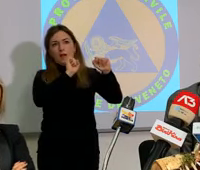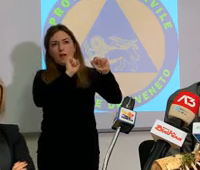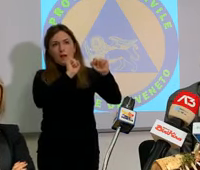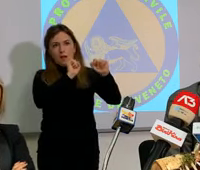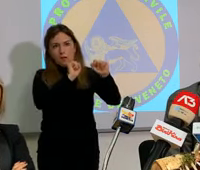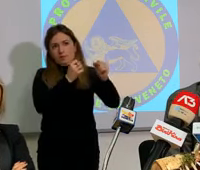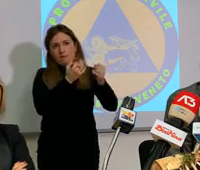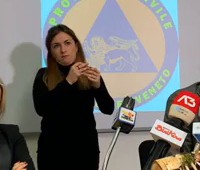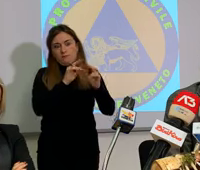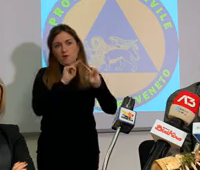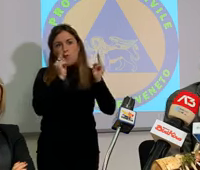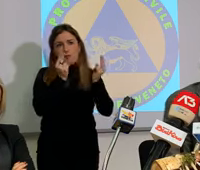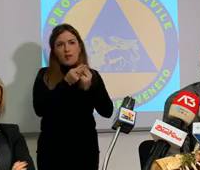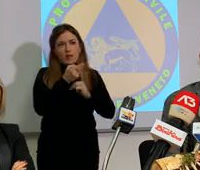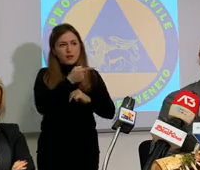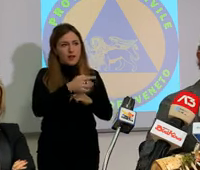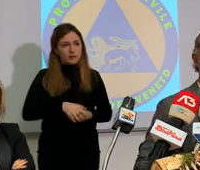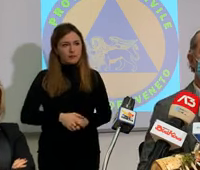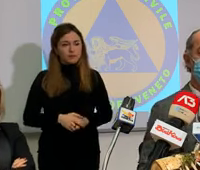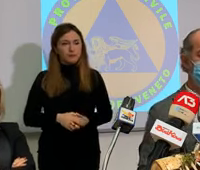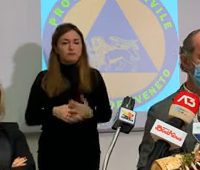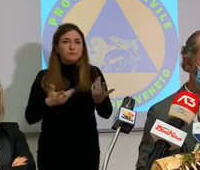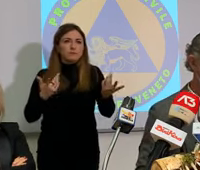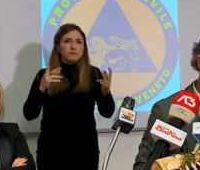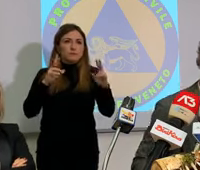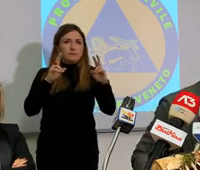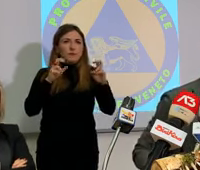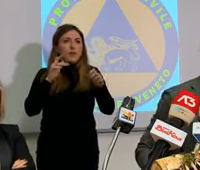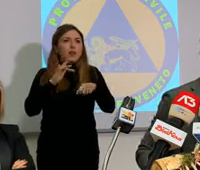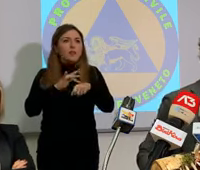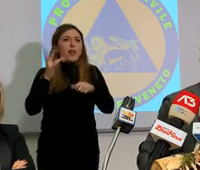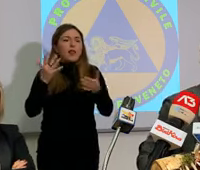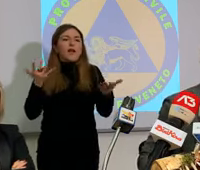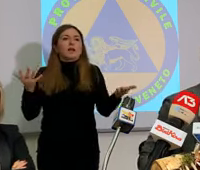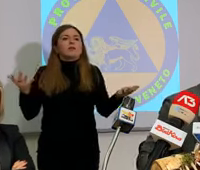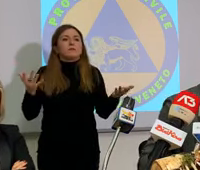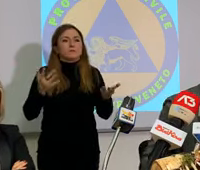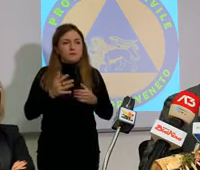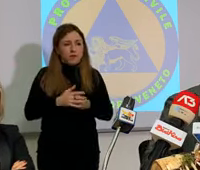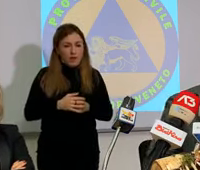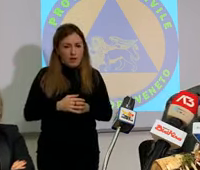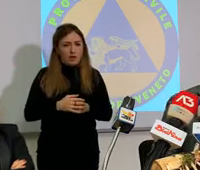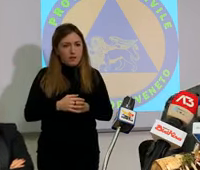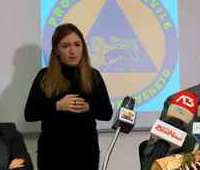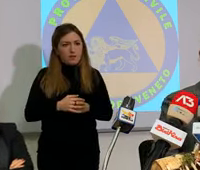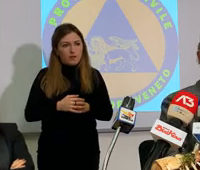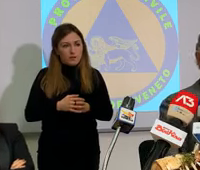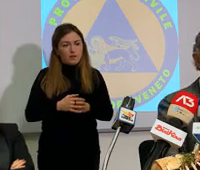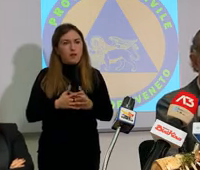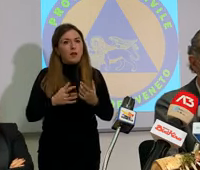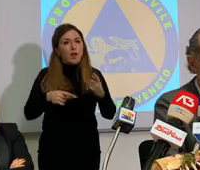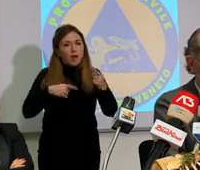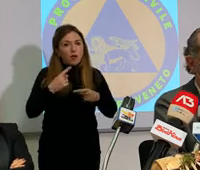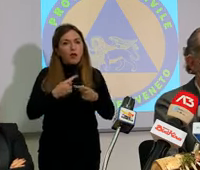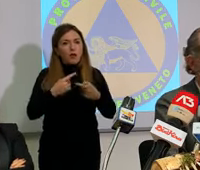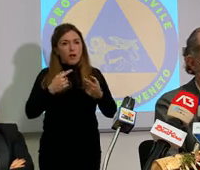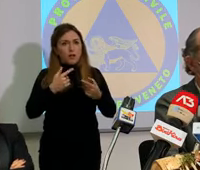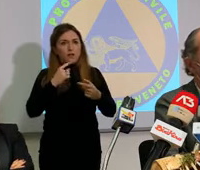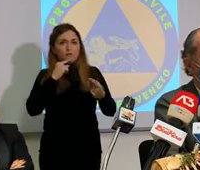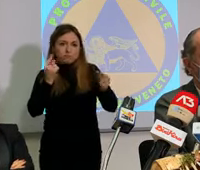capisco questi quattro temi un po delicati però siamo in un paese nel quale davanti a st tragedia si discute ancora dei vaccini